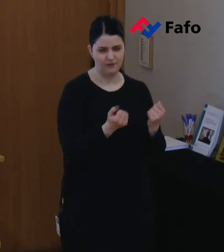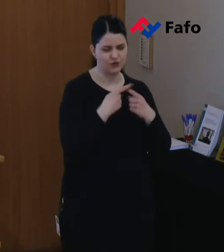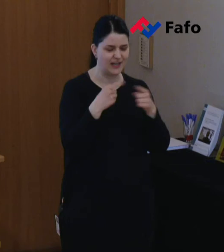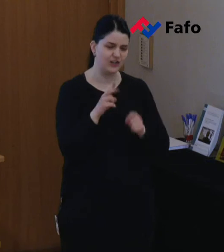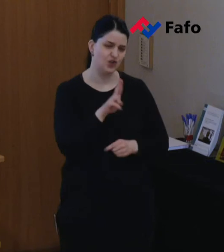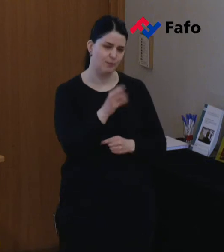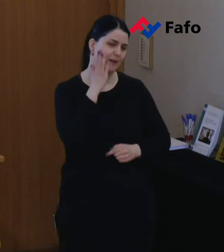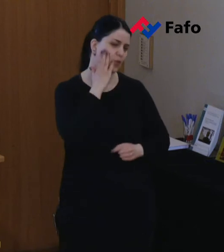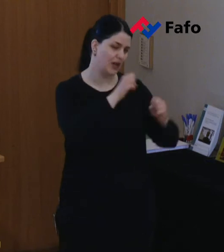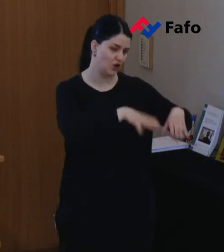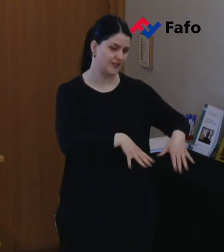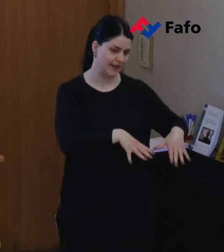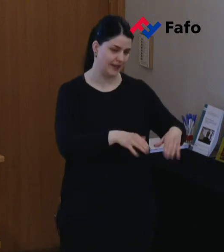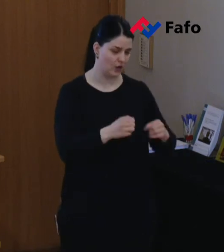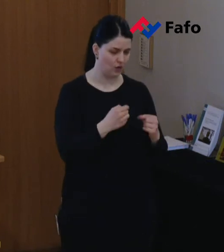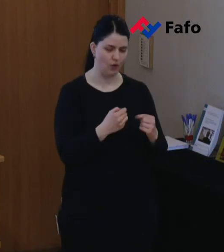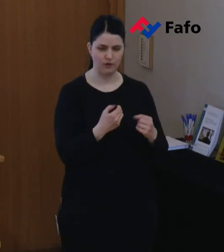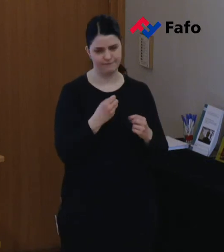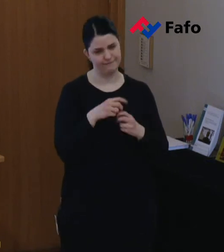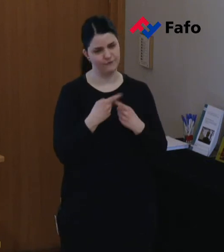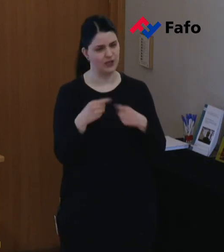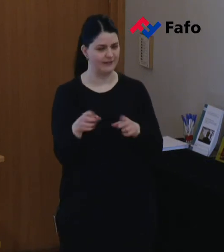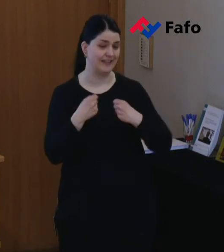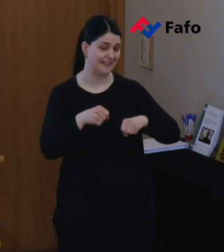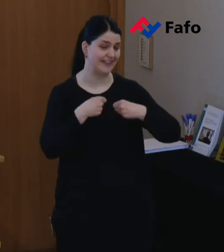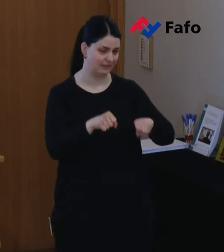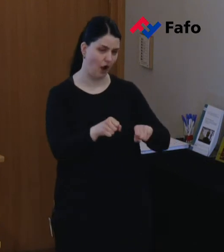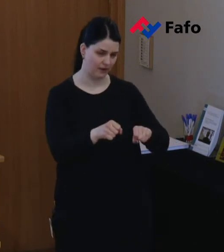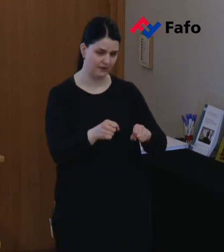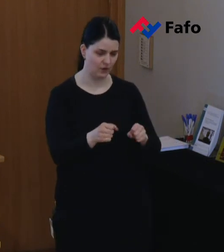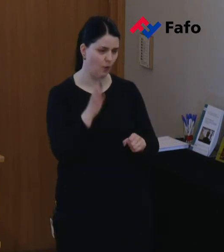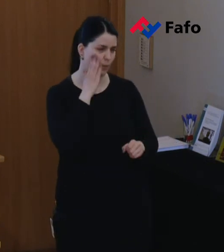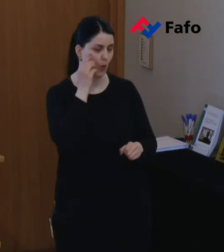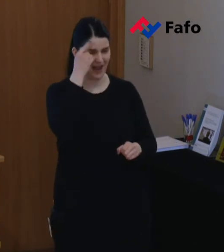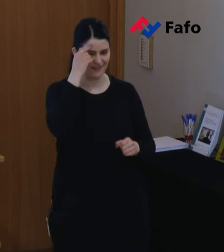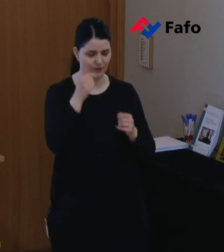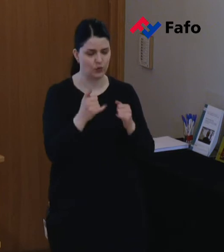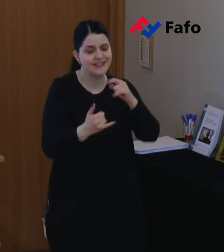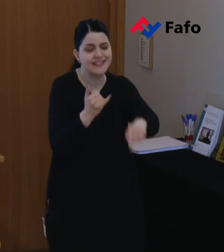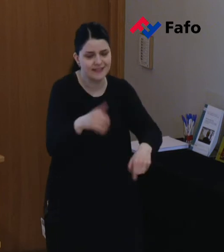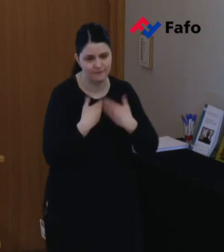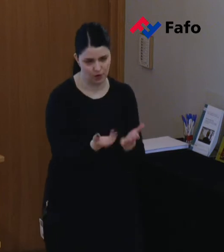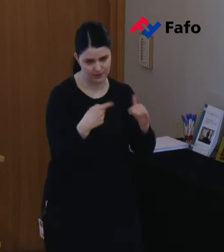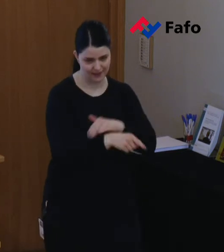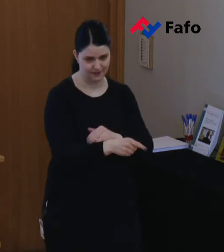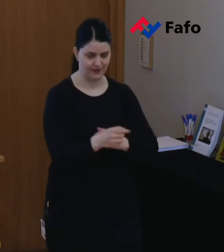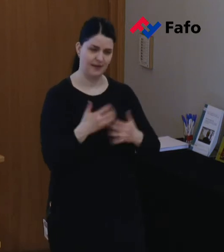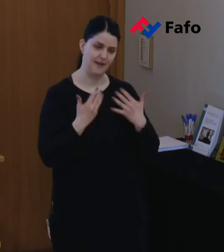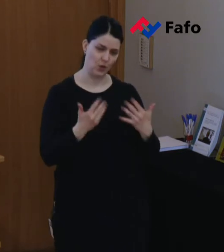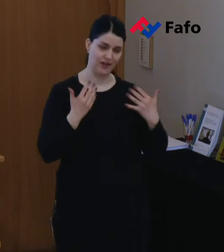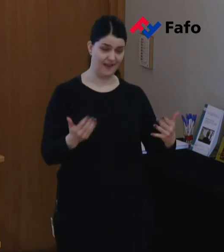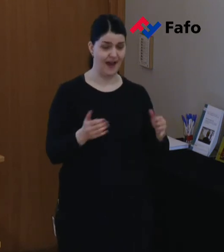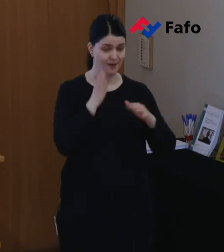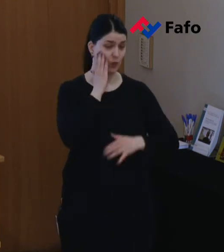ulike tiltak bedre sin livssituasjon og boevne før de til slutt kan flyttes inn i ordinær bolig. I